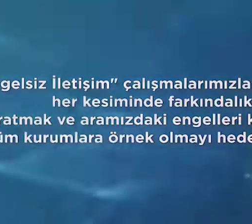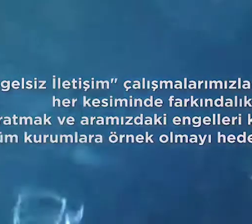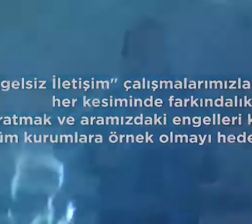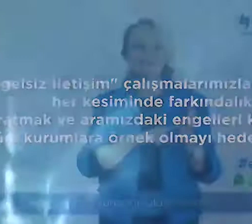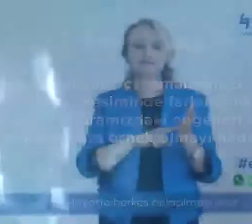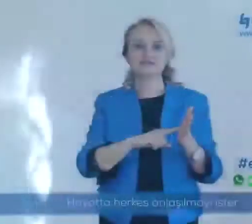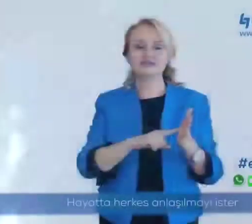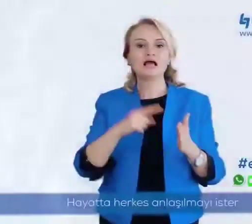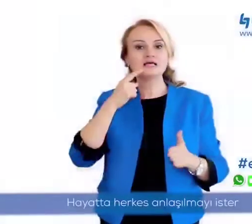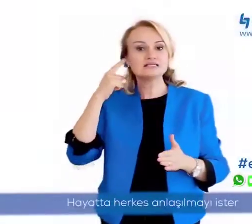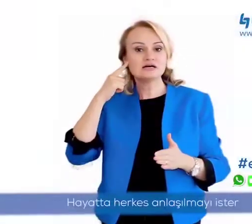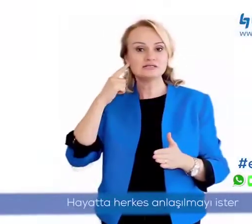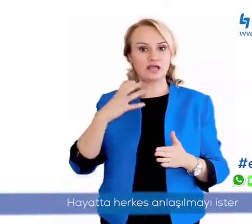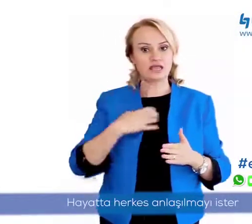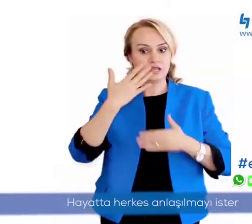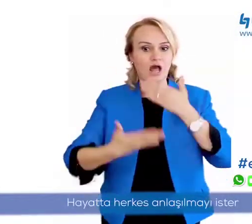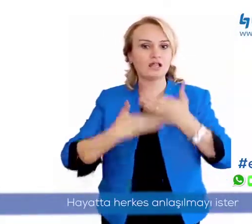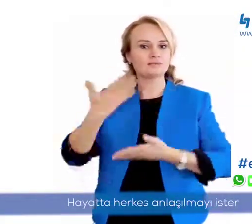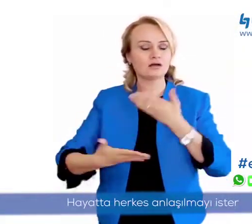Hayatta herkes anlaşılmayı ister.